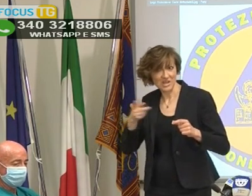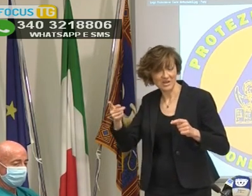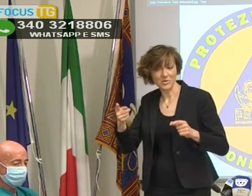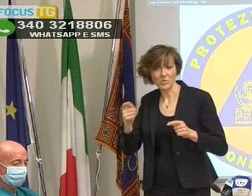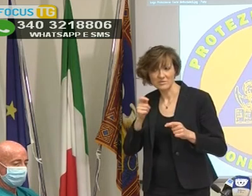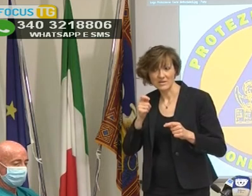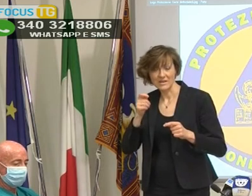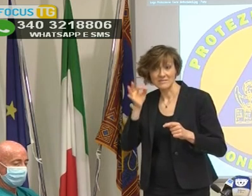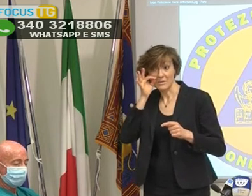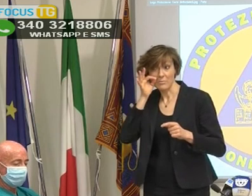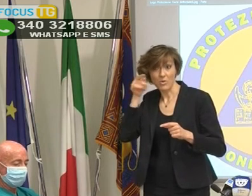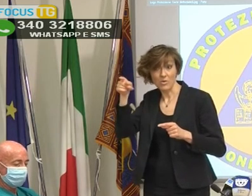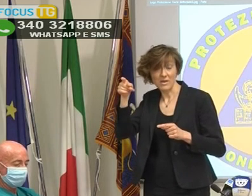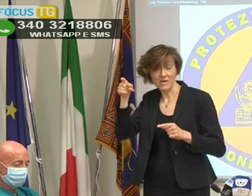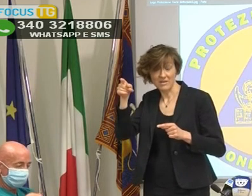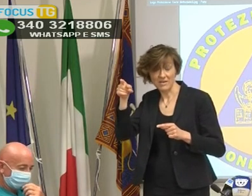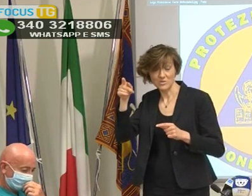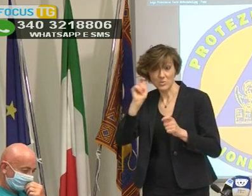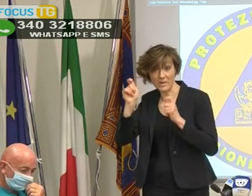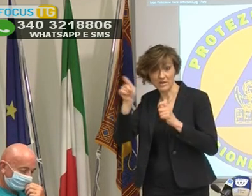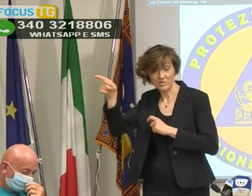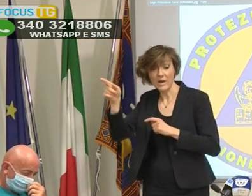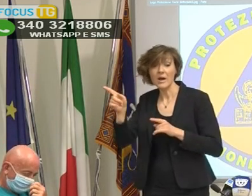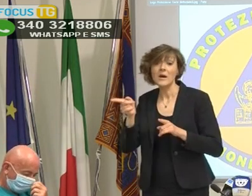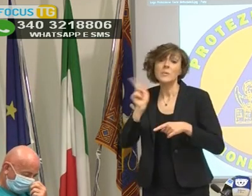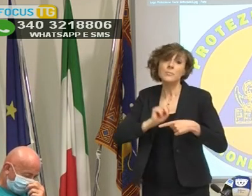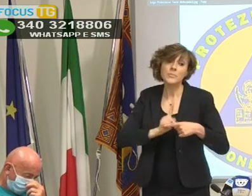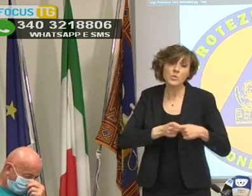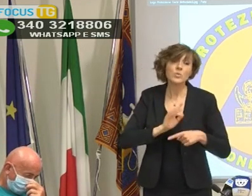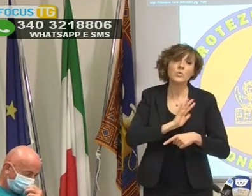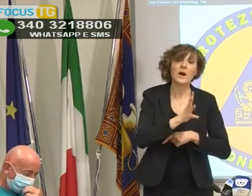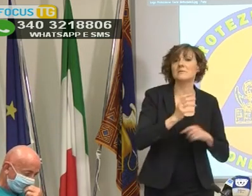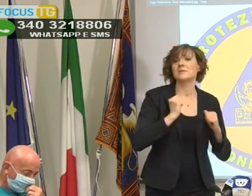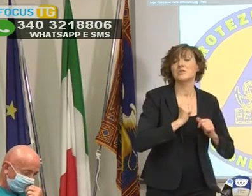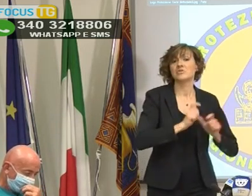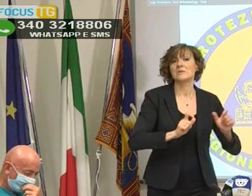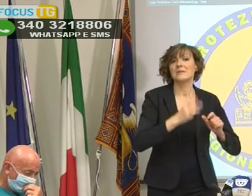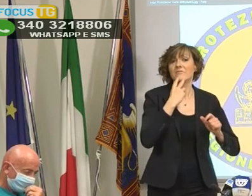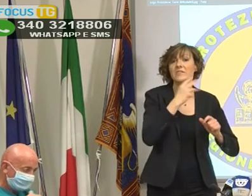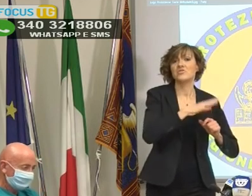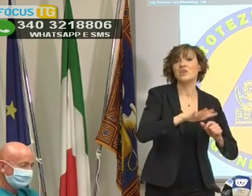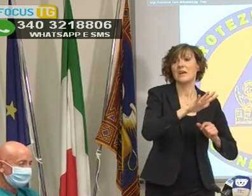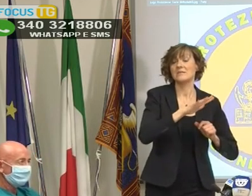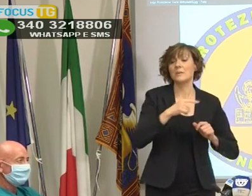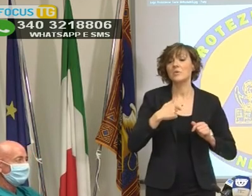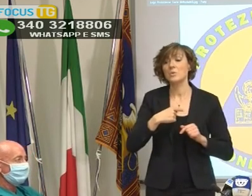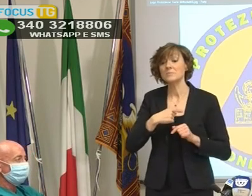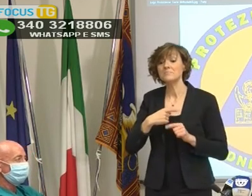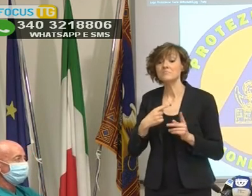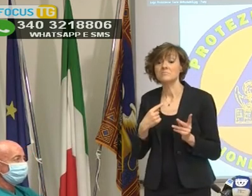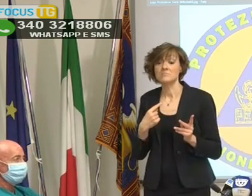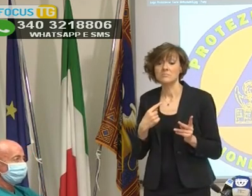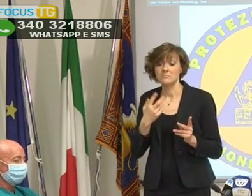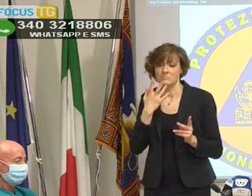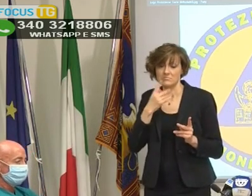su Padova, e poi gli altri cittadini su Vicentino. Tanto per il cinese devo dire una roba e